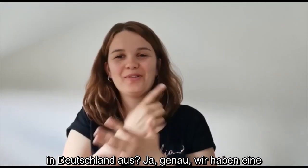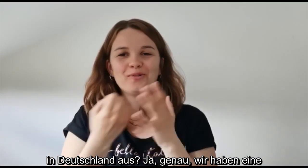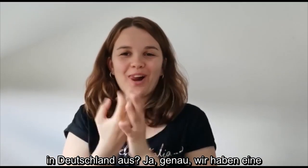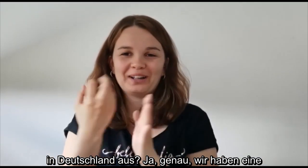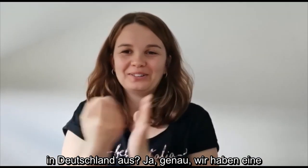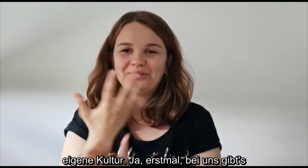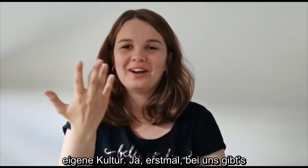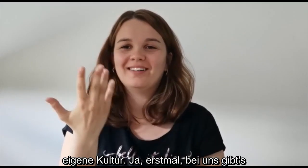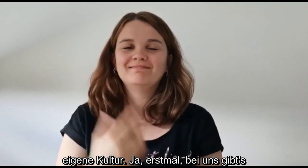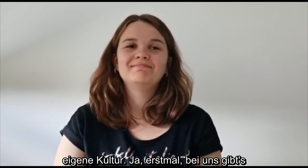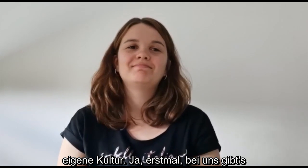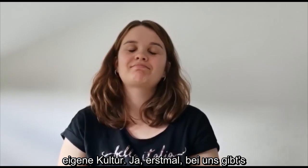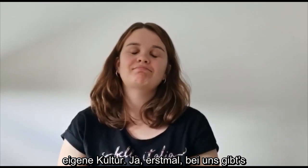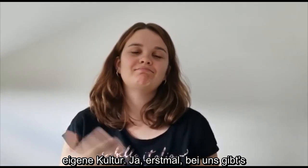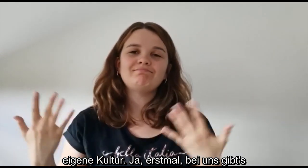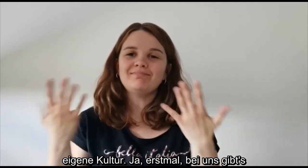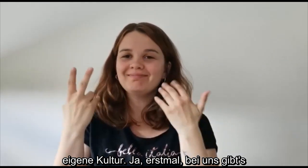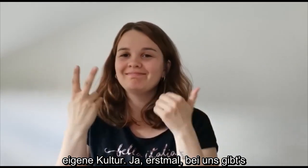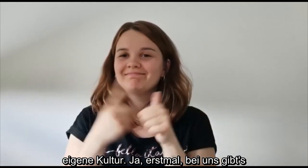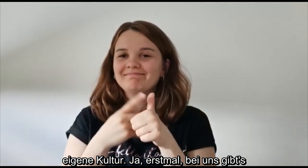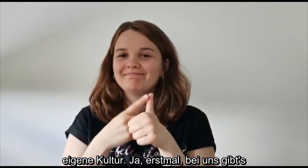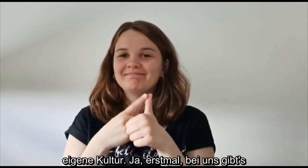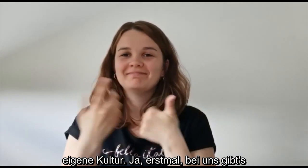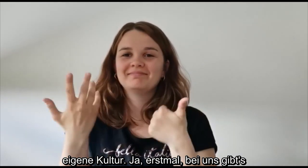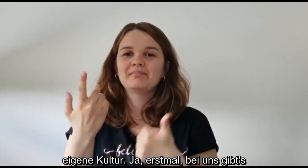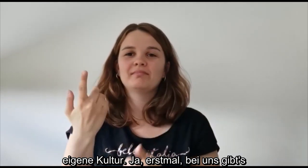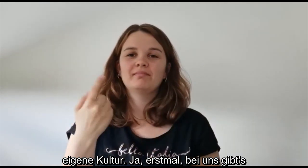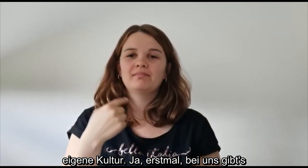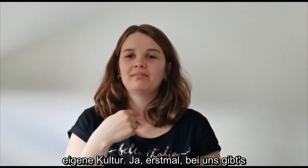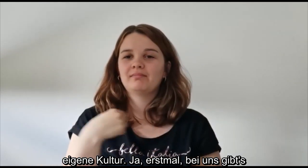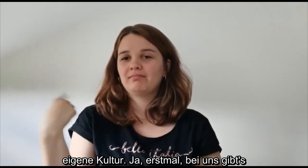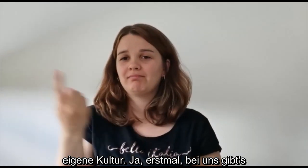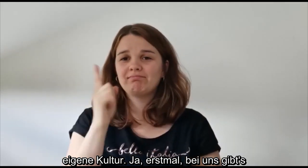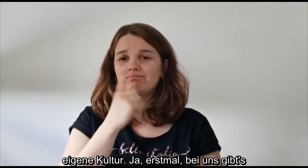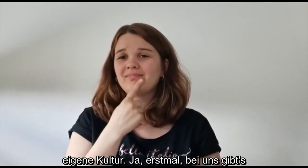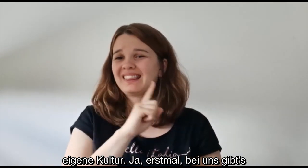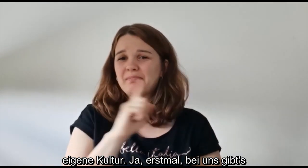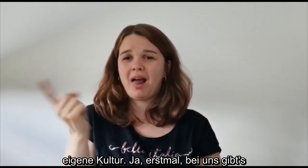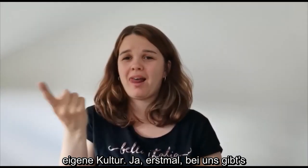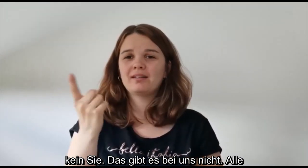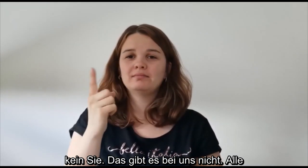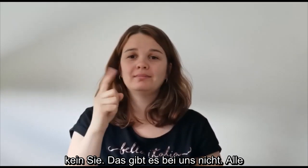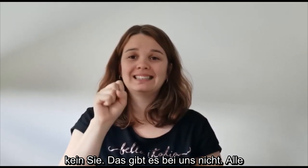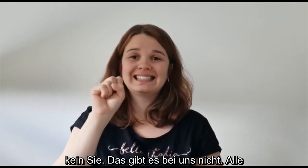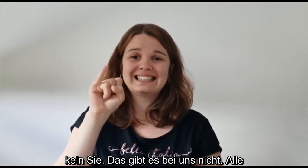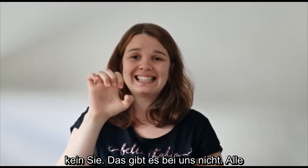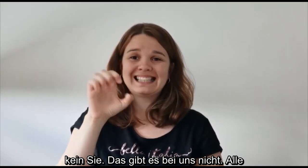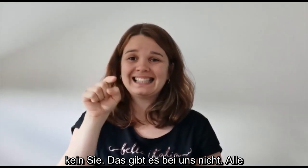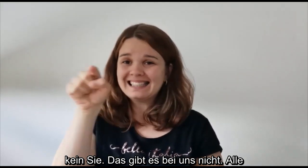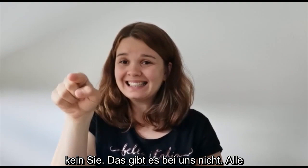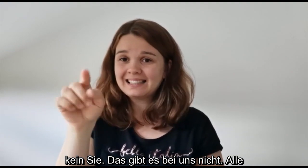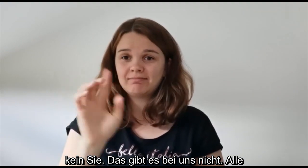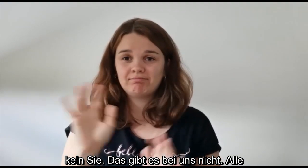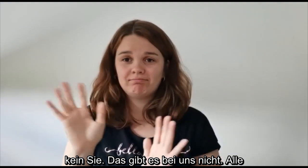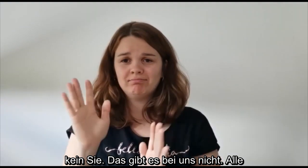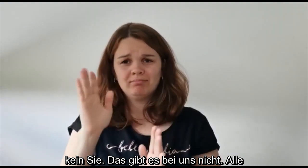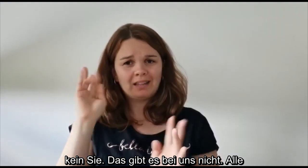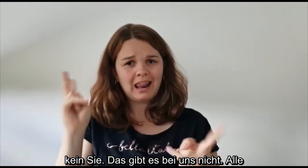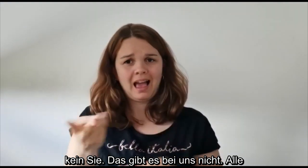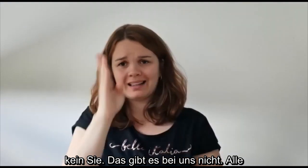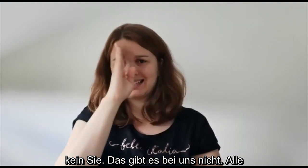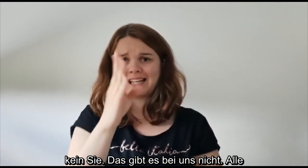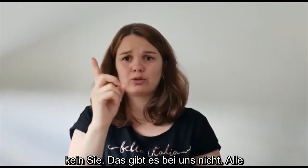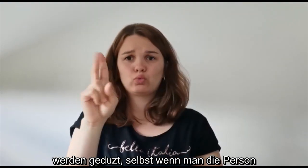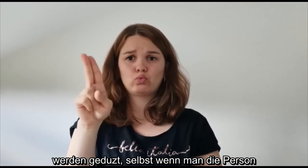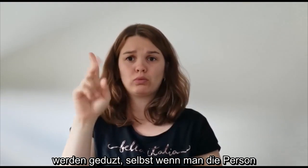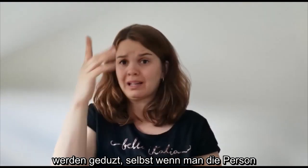Ja, genau, wir haben eine eigene Kultur Ja, erstens Bei uns gibt es kein Sie Das